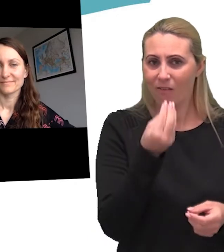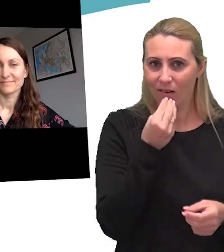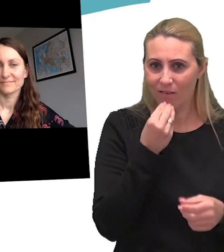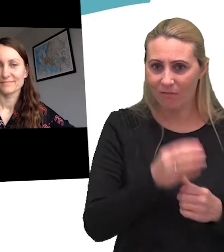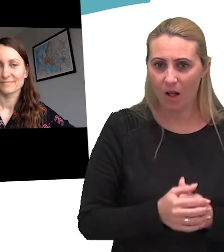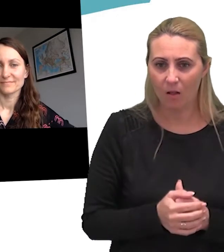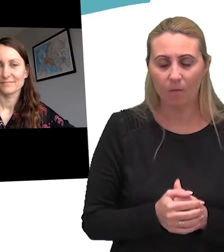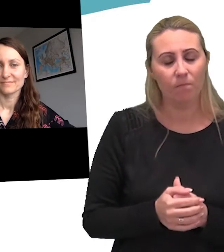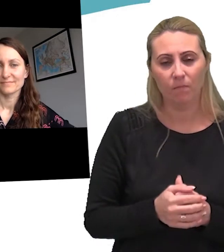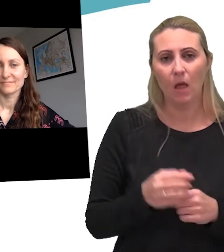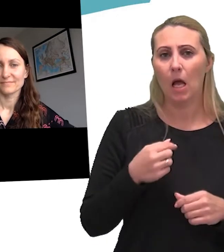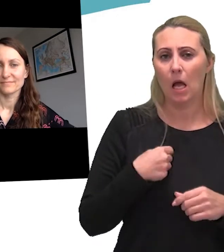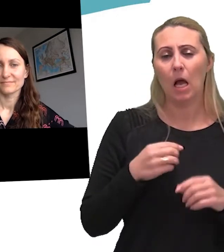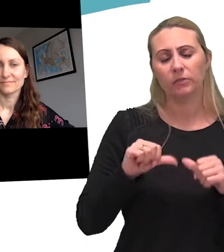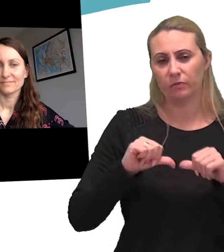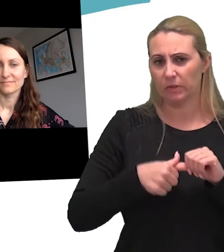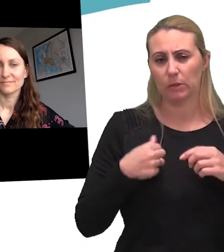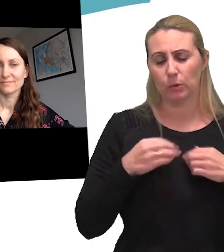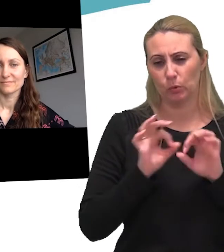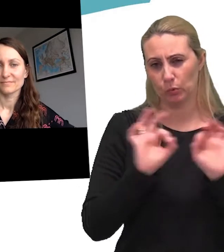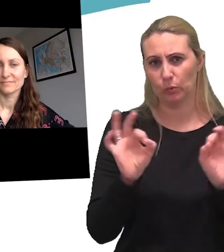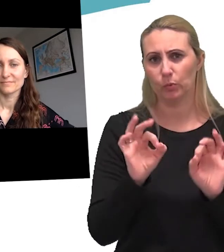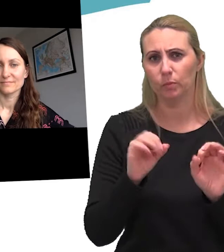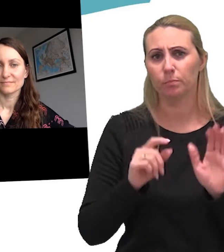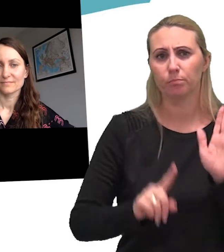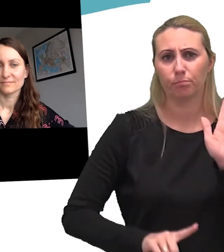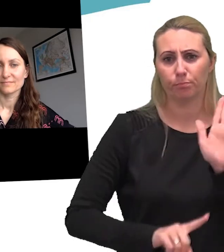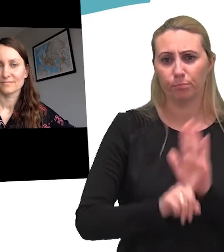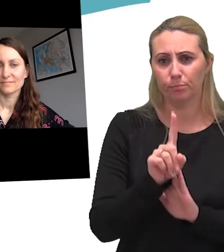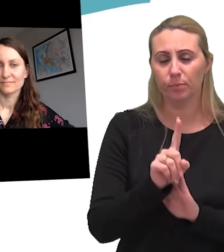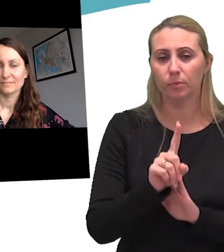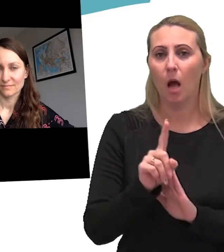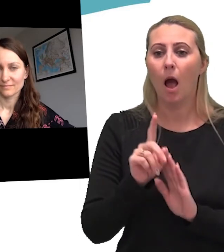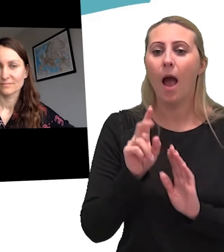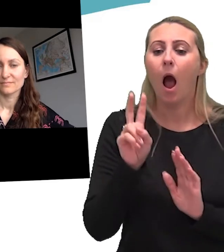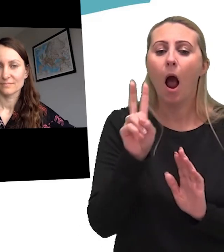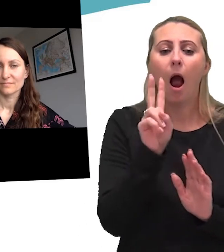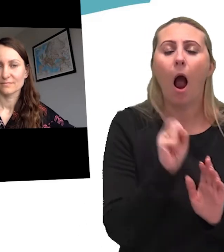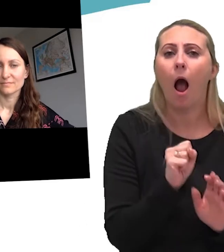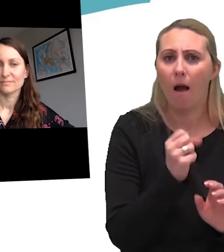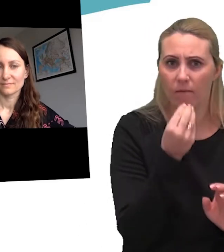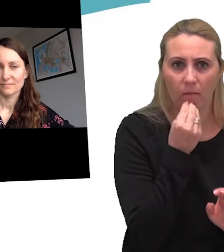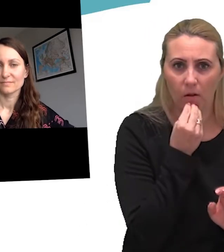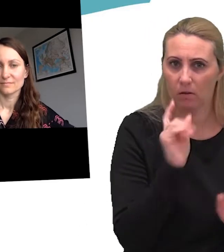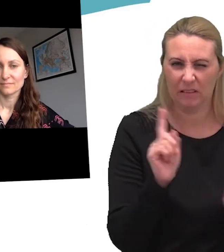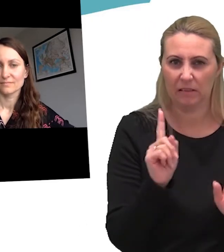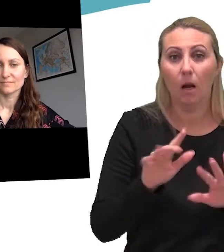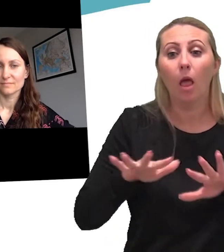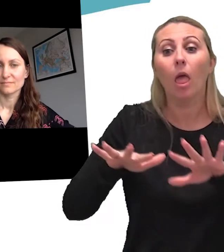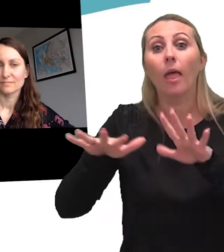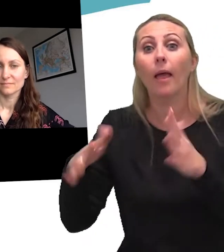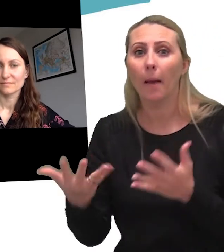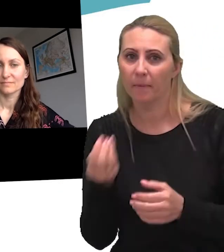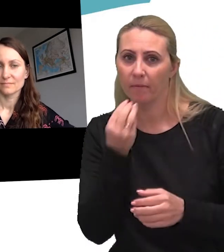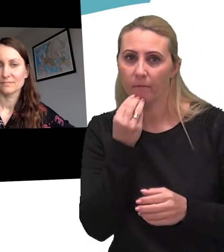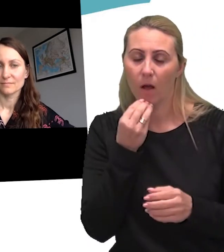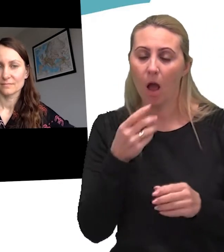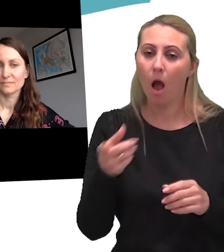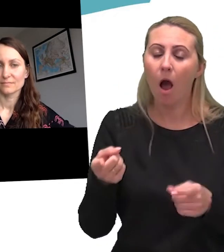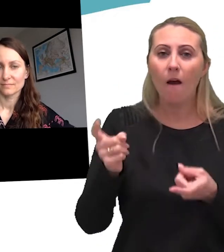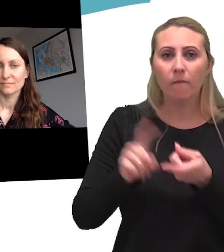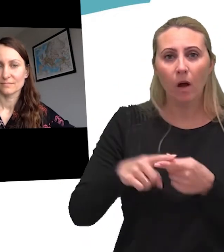Tai visada aš siūlau pradėti ne tik nuo to, ką valgo, bet kaip valgo. Tai ar jūs valgot